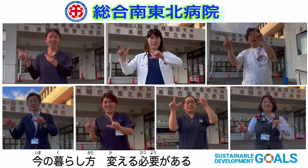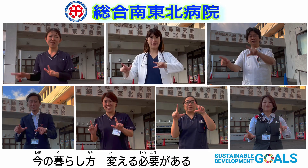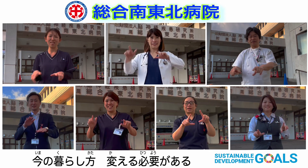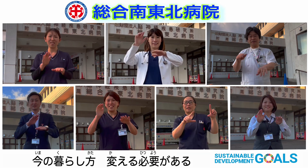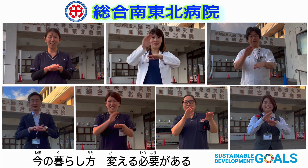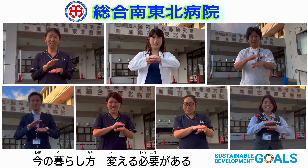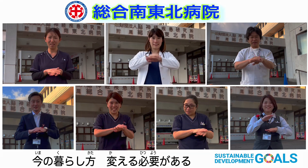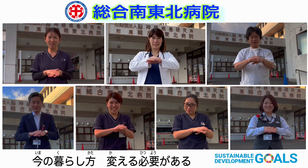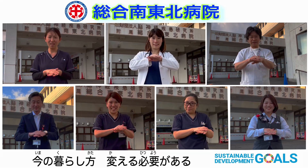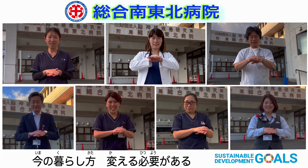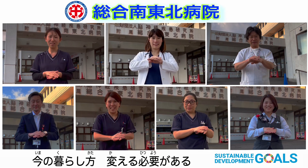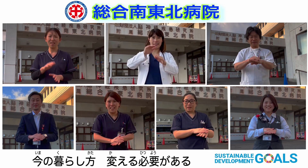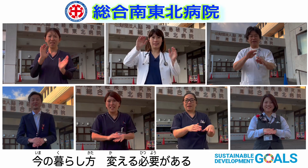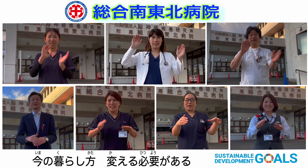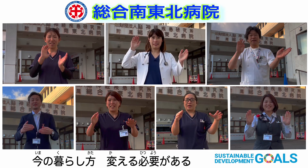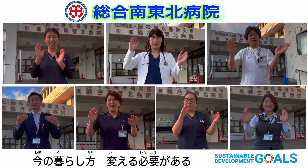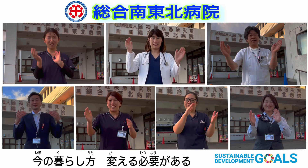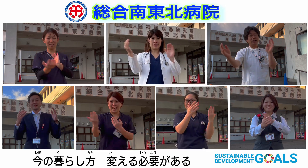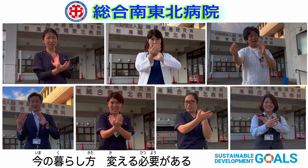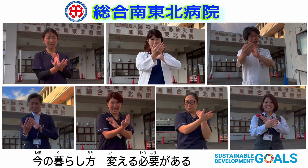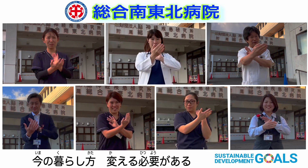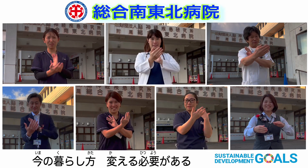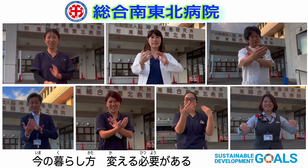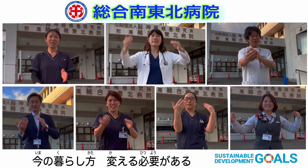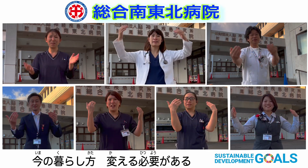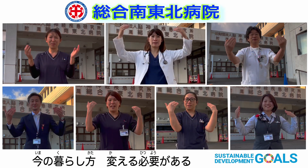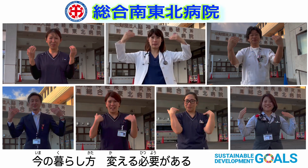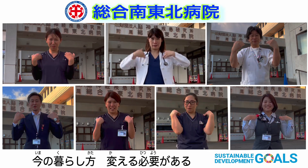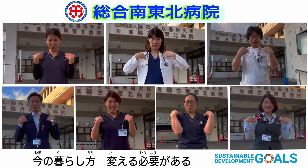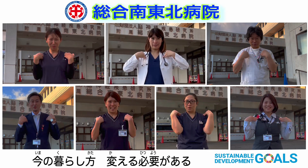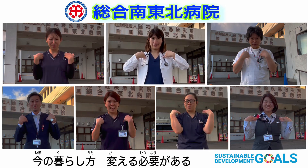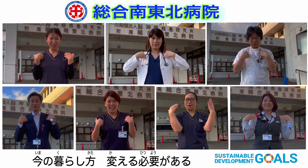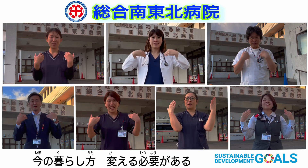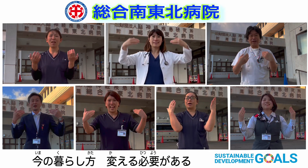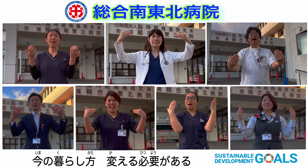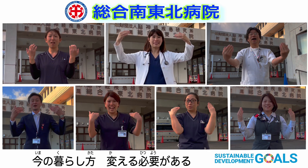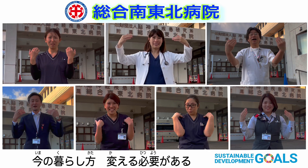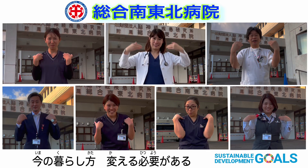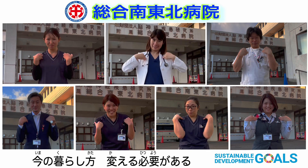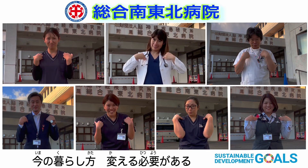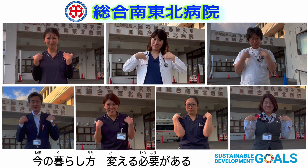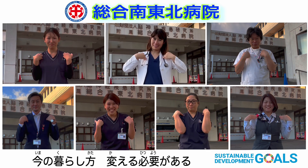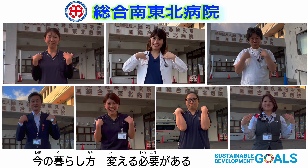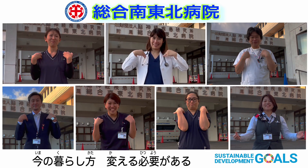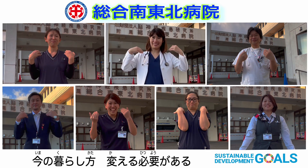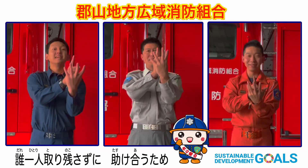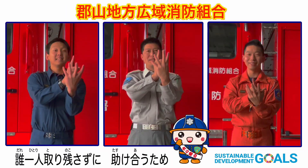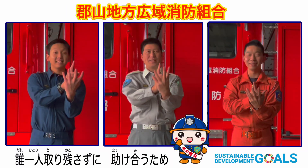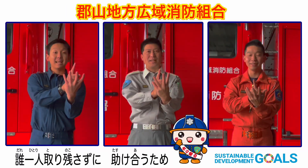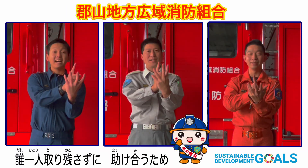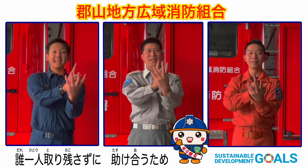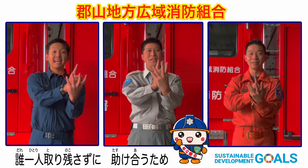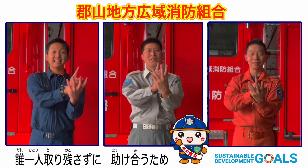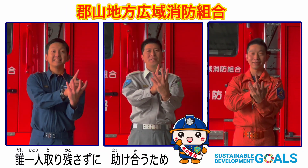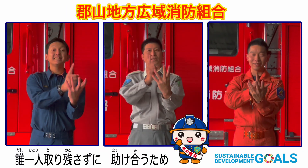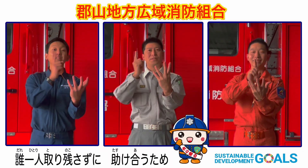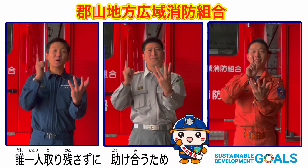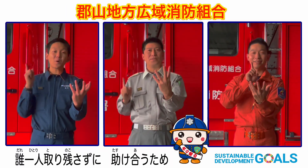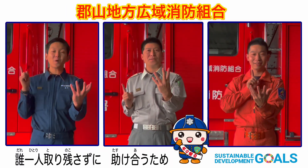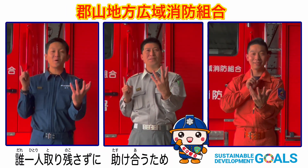し方変える必要がある。 誰一